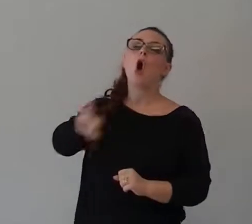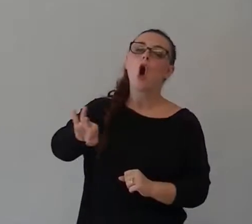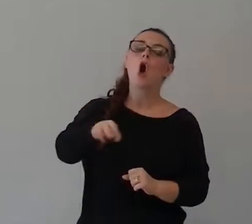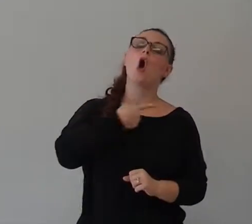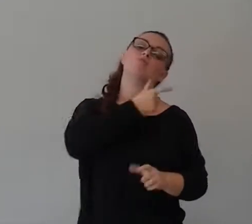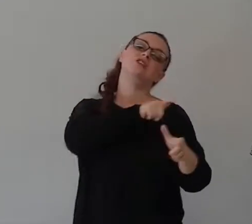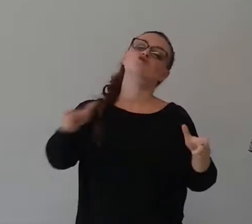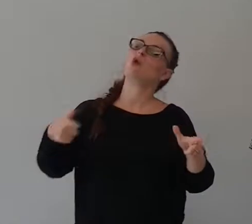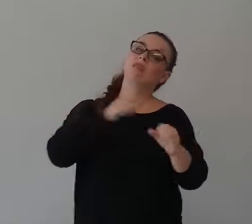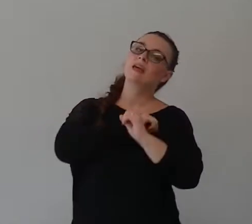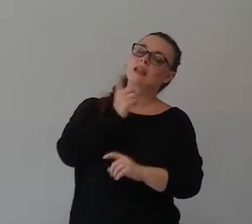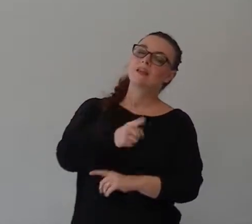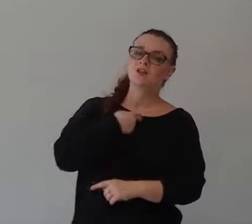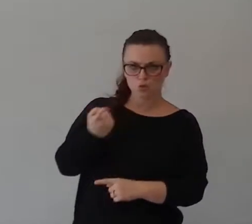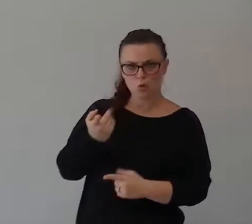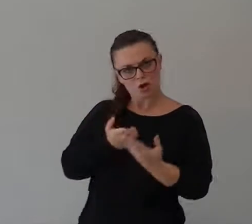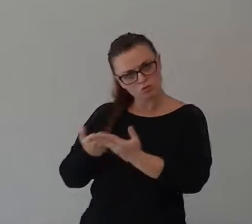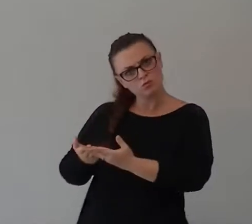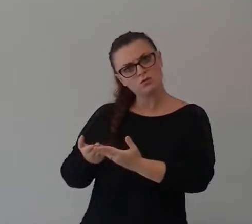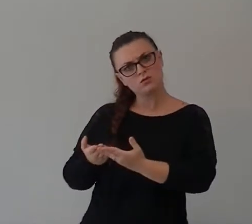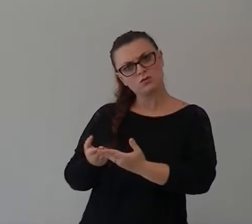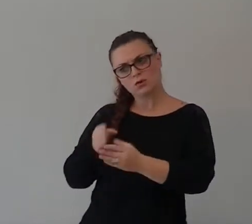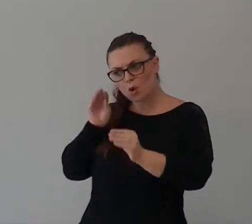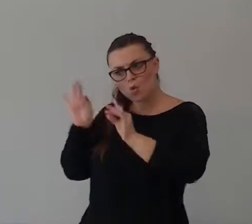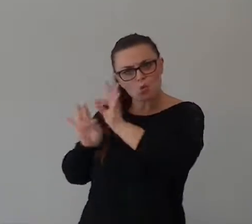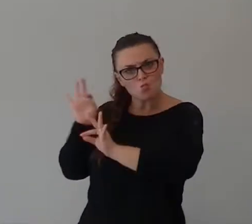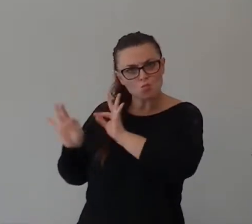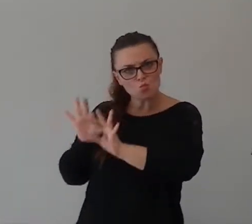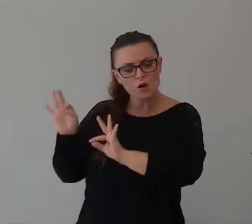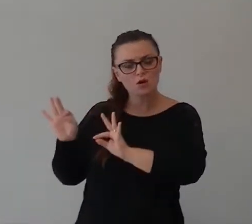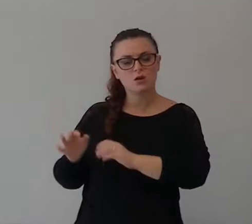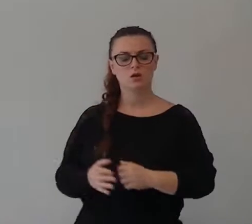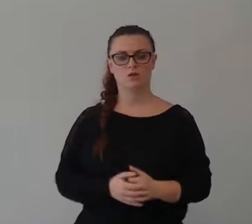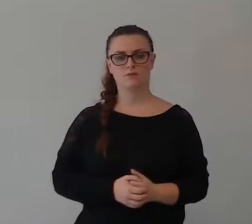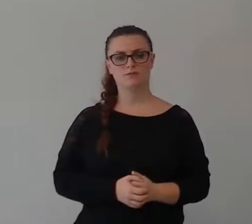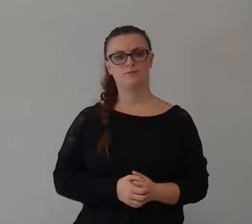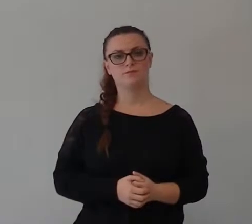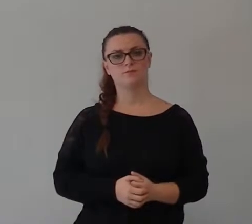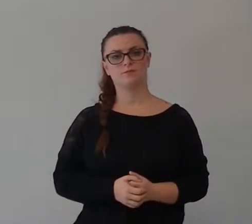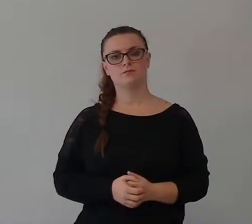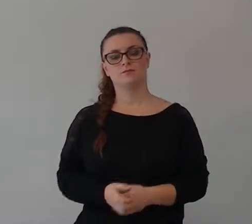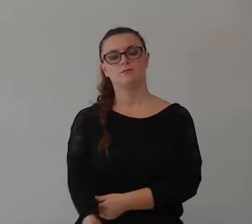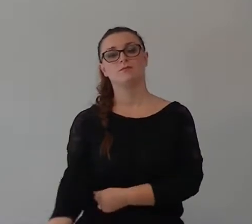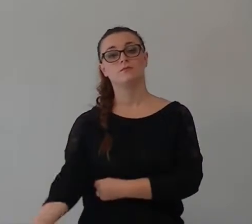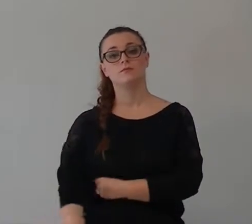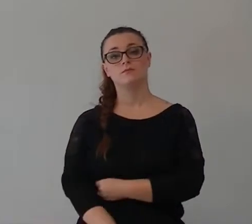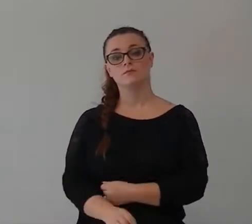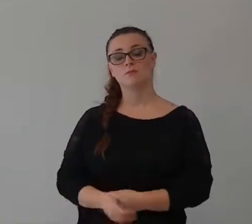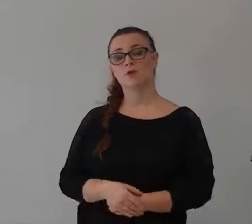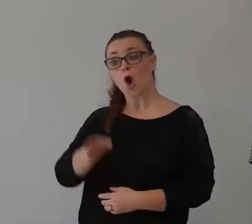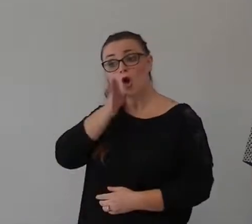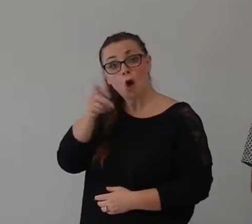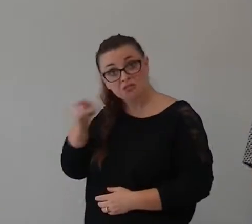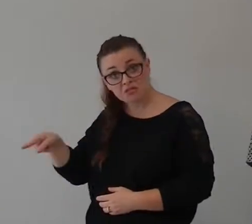Ci occupiamo delle persone per cui abbiamo pregato, abbiamo magari portato al Signore? Gli dai consigli,